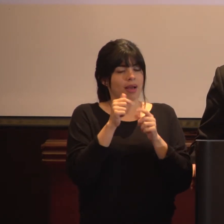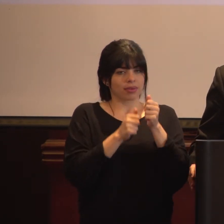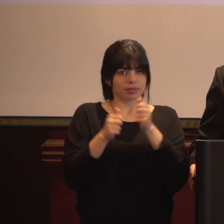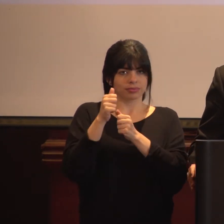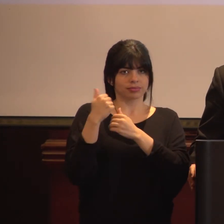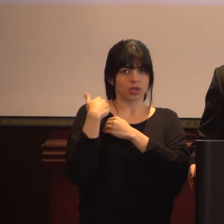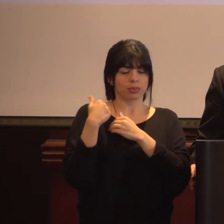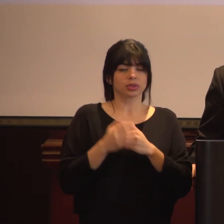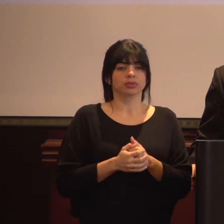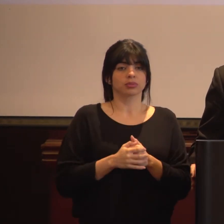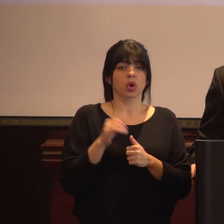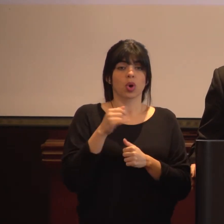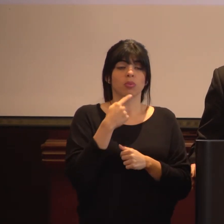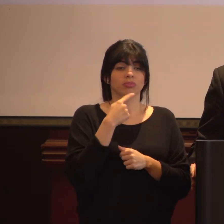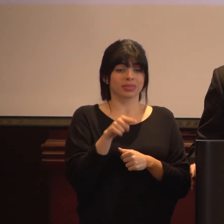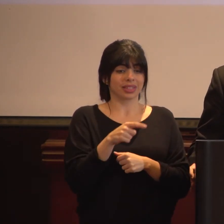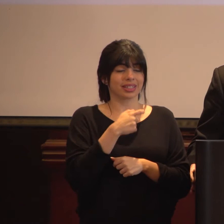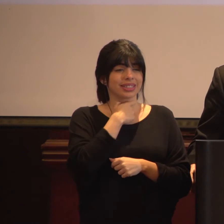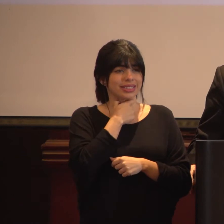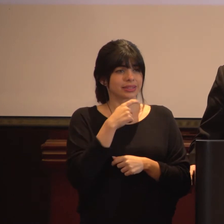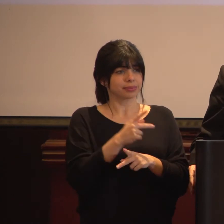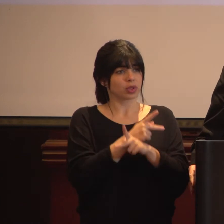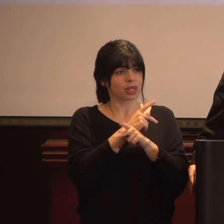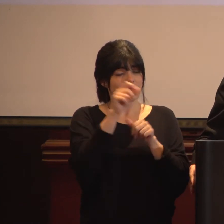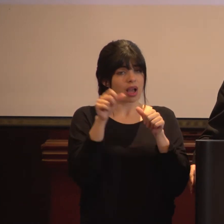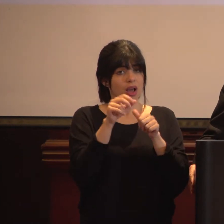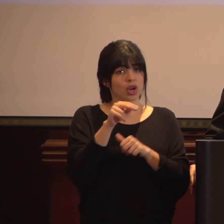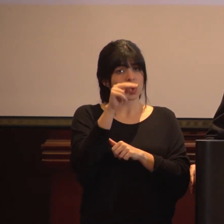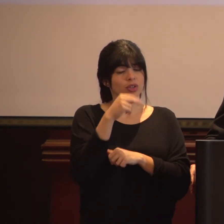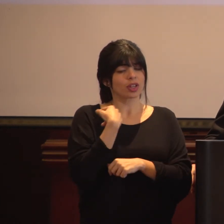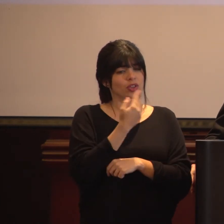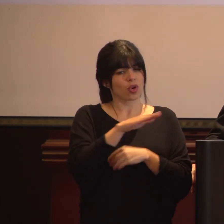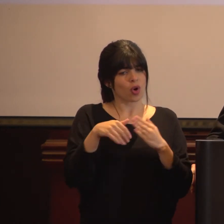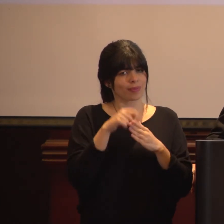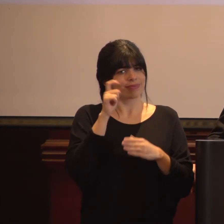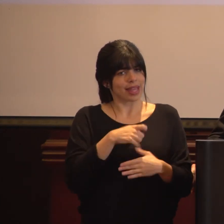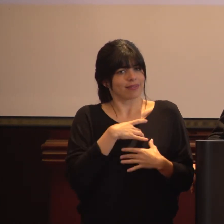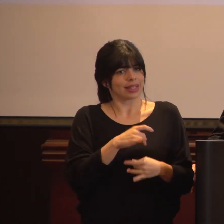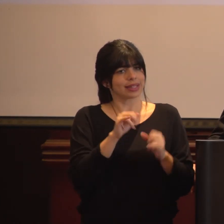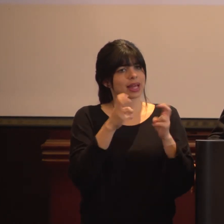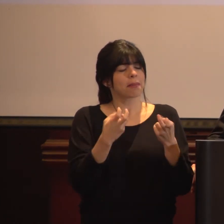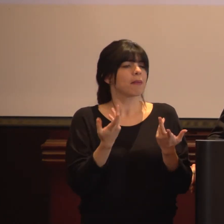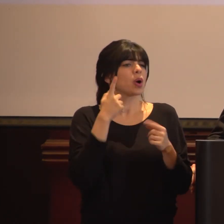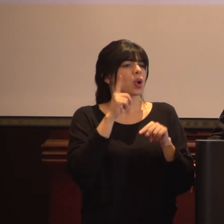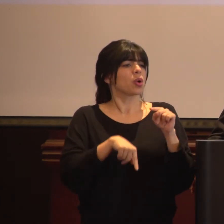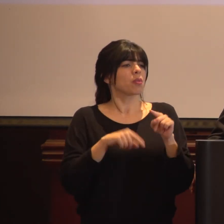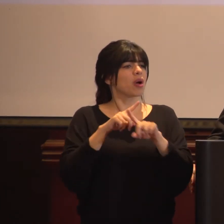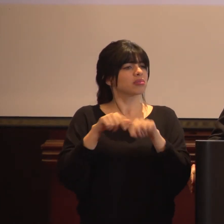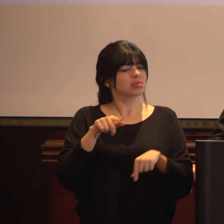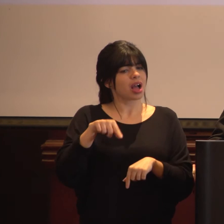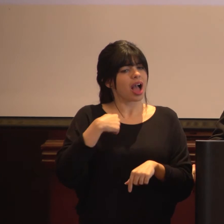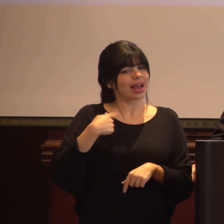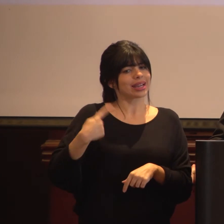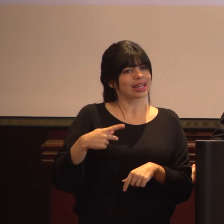comisionado como sugiere la crisis de protección en el Triángulo Norte nos debe importar a todos porque no puede descartarse el riesgo